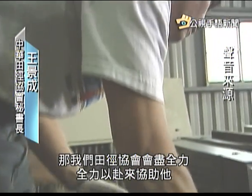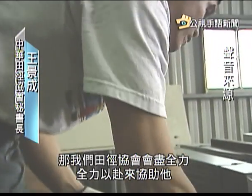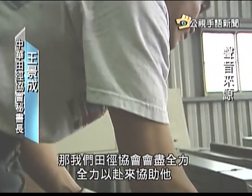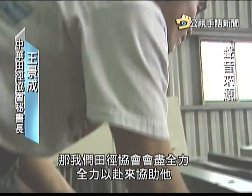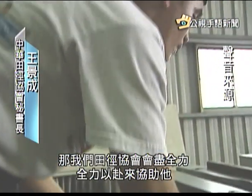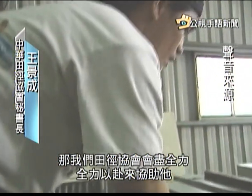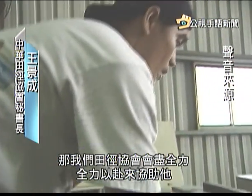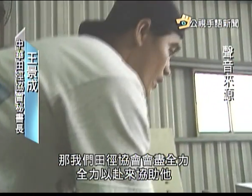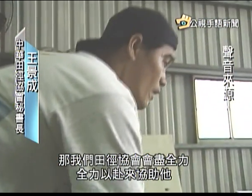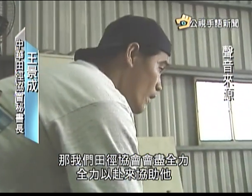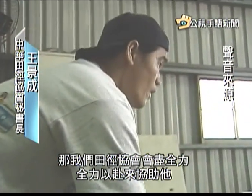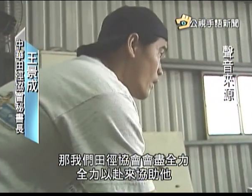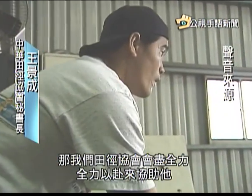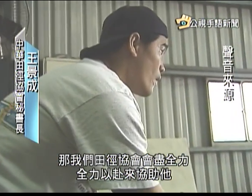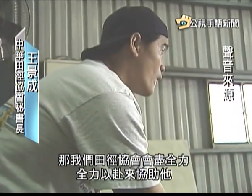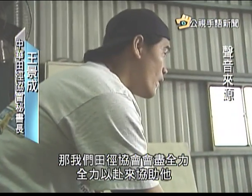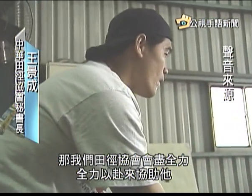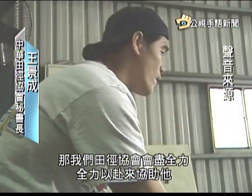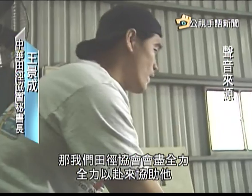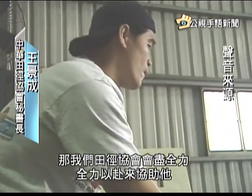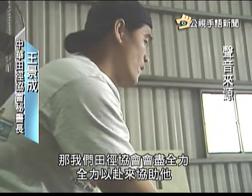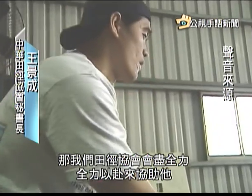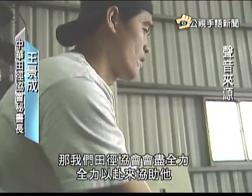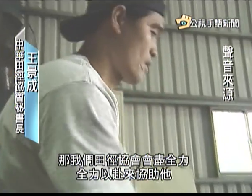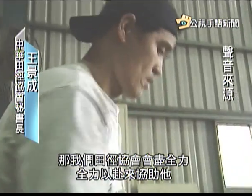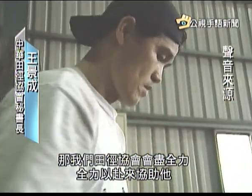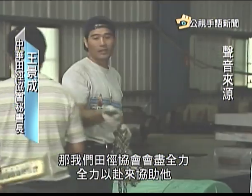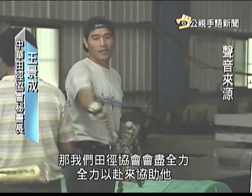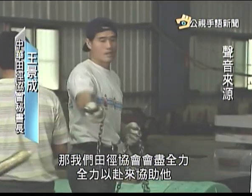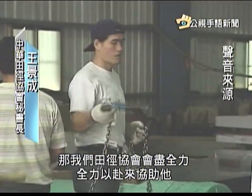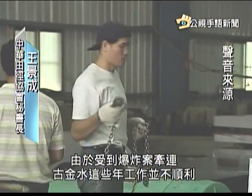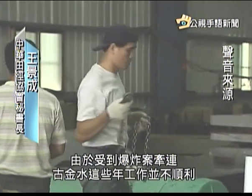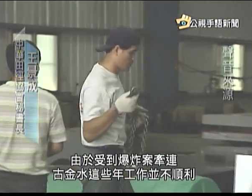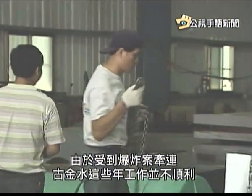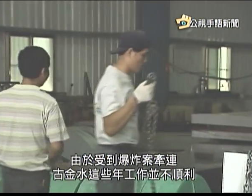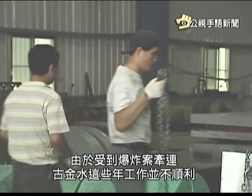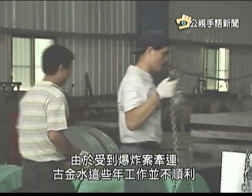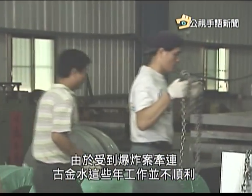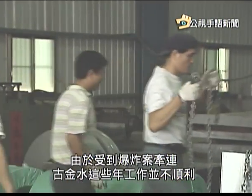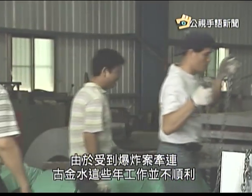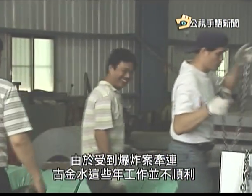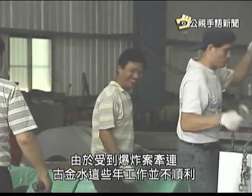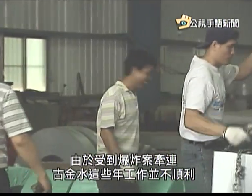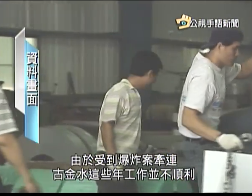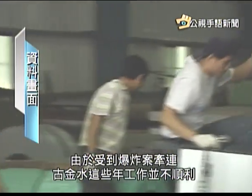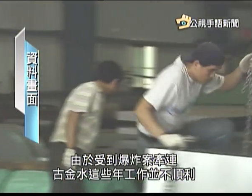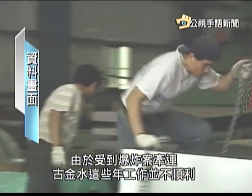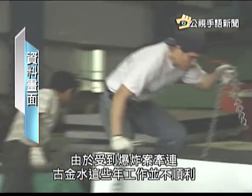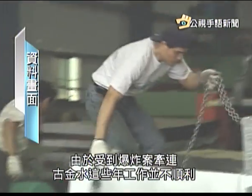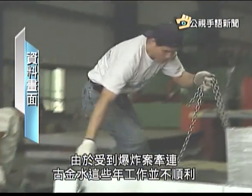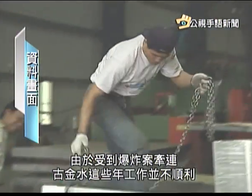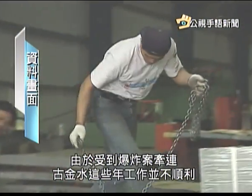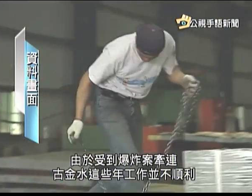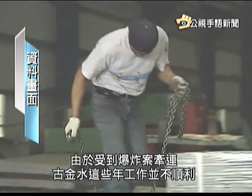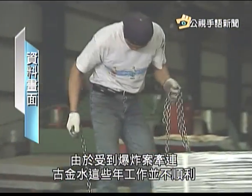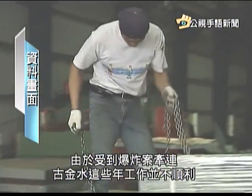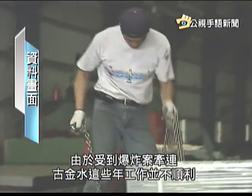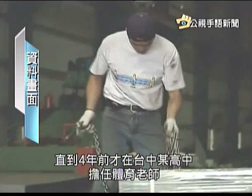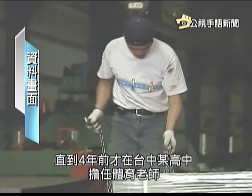力、全力以赴来协助他。 由于受到爆炸案牵连，谷金水这些年工作并不顺利，直到4年前